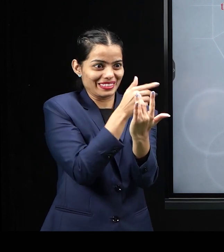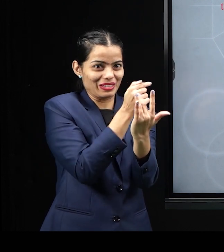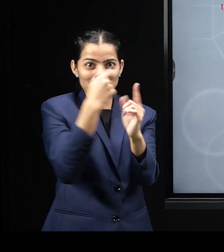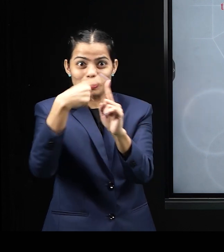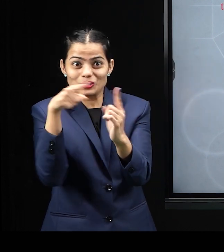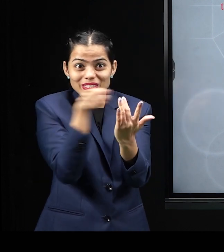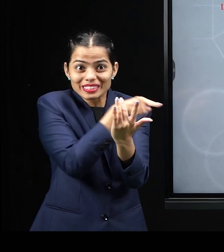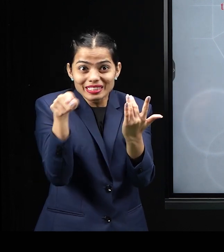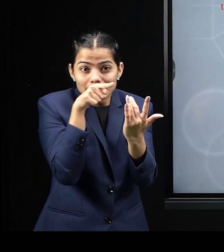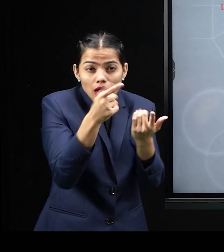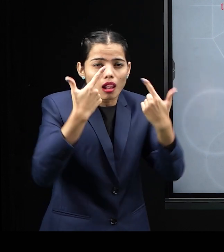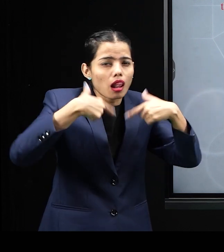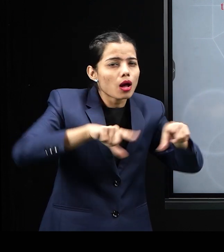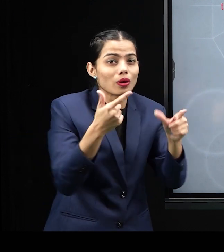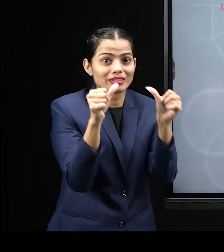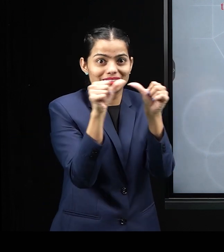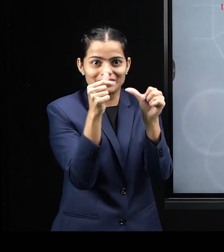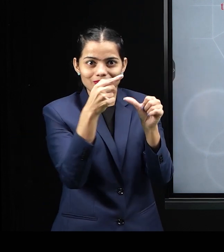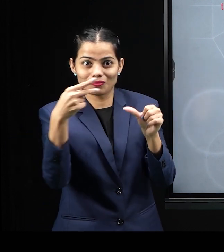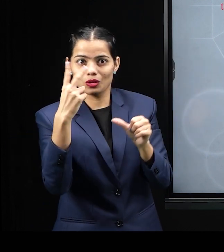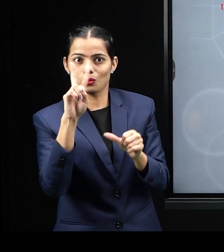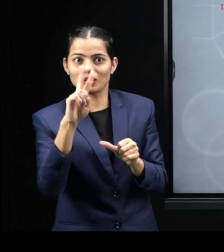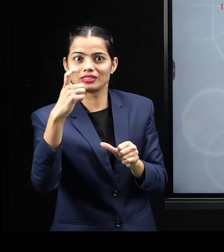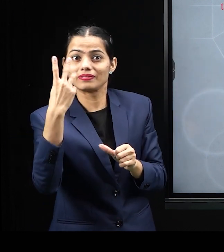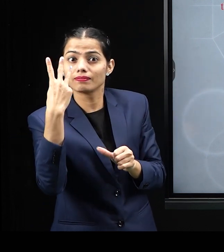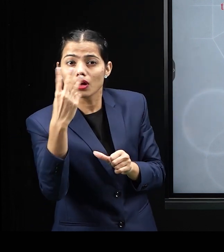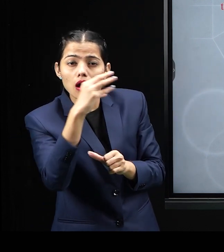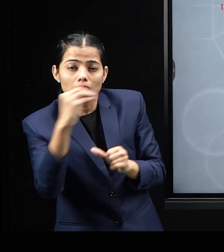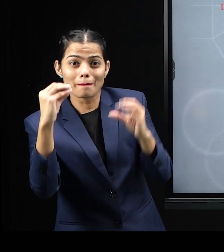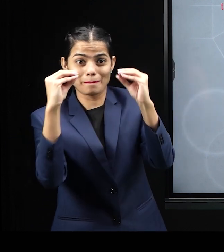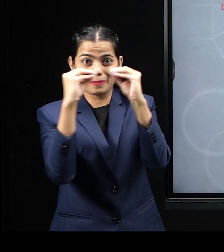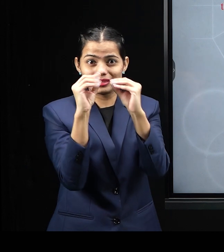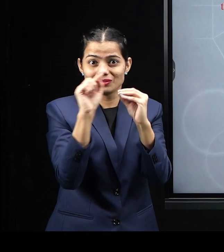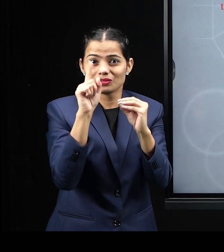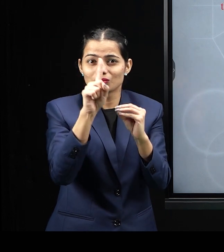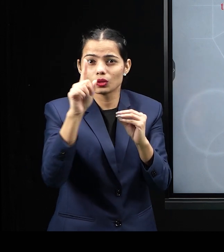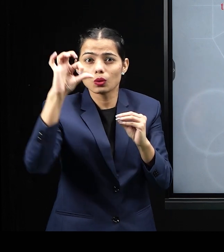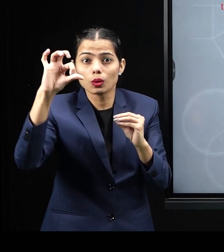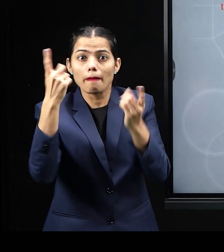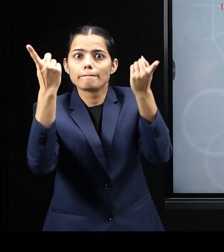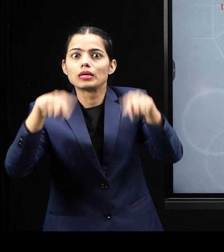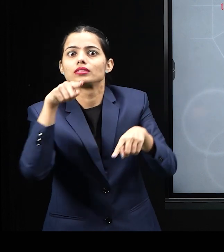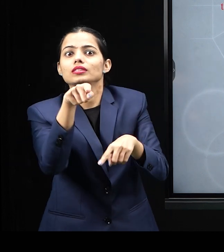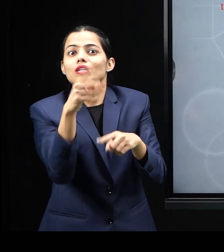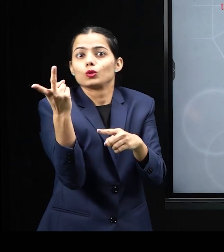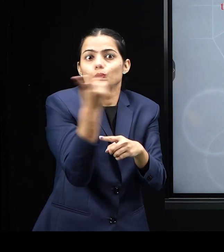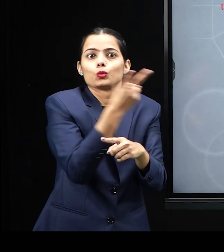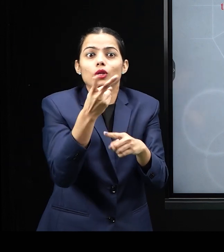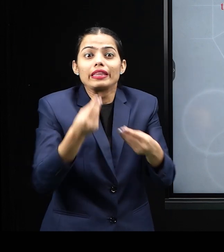= 273 ಮತ್ತು B = 119. A ಇದಕ್ಕಿಂತ ಹೆಚ್ಚು B ನಂತಹ